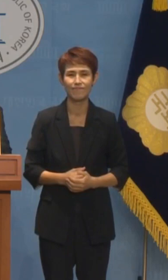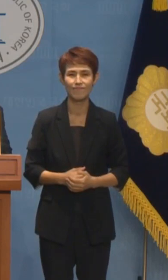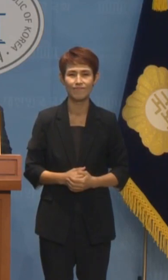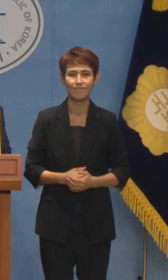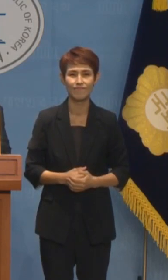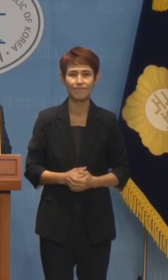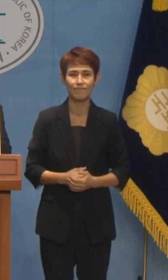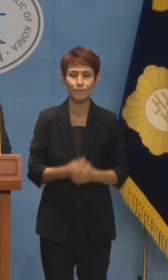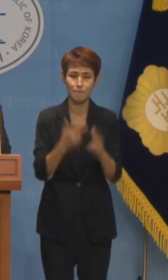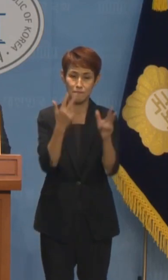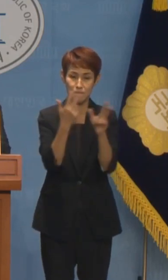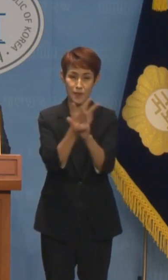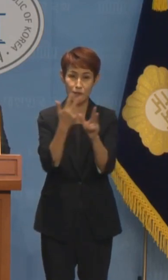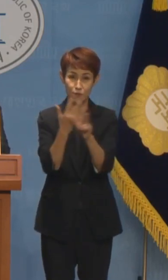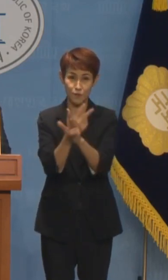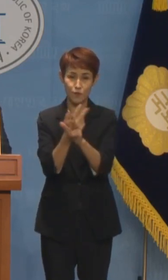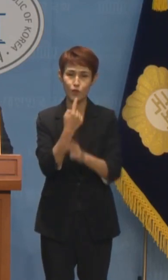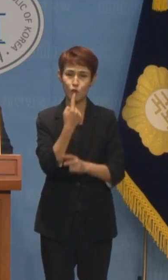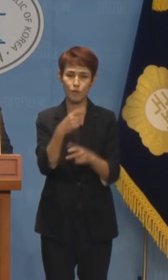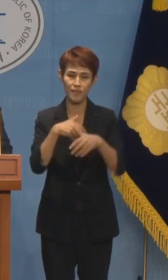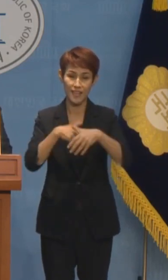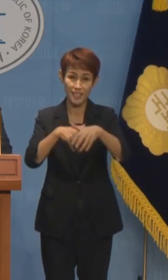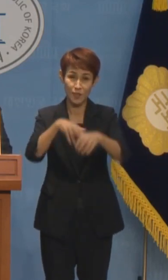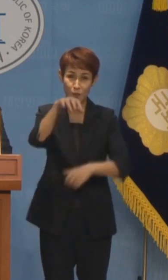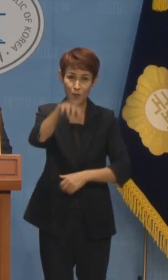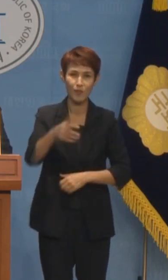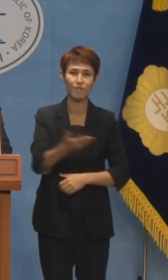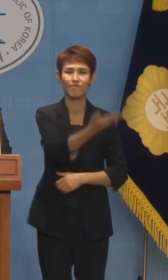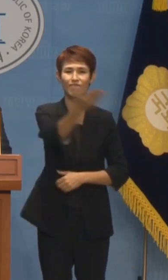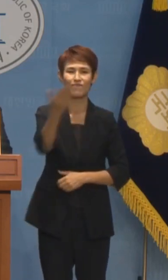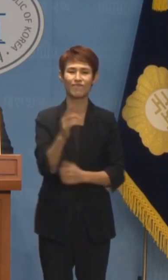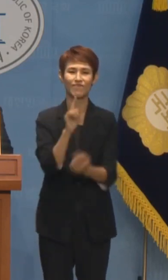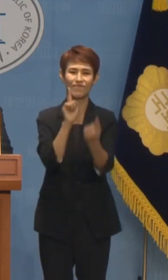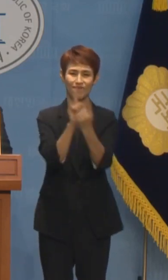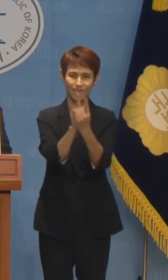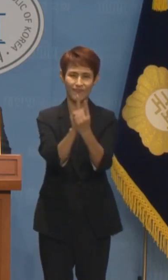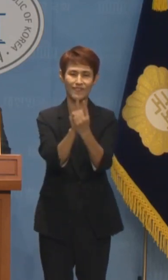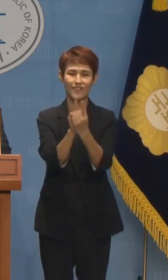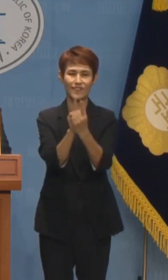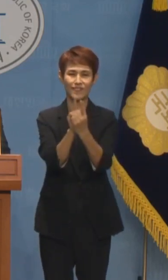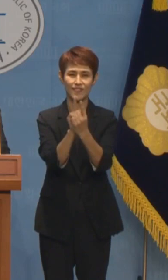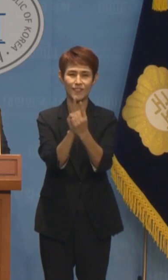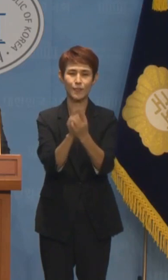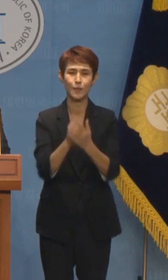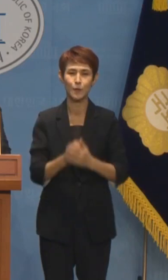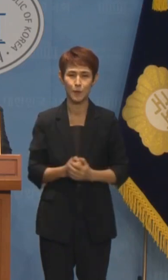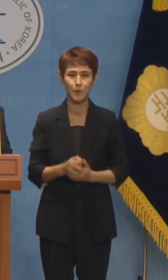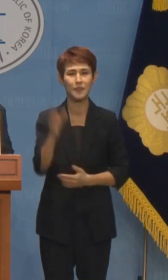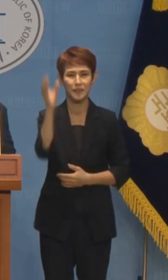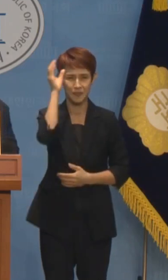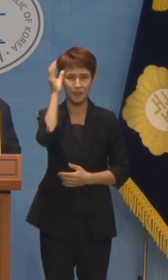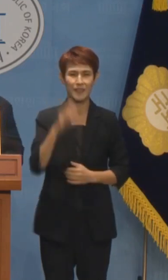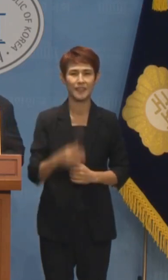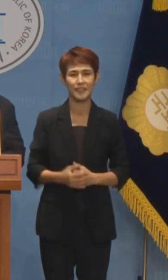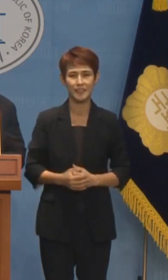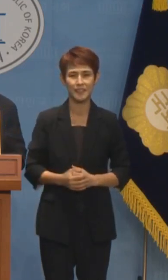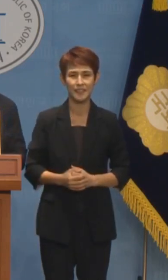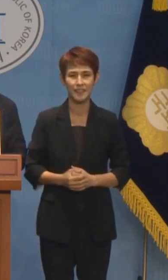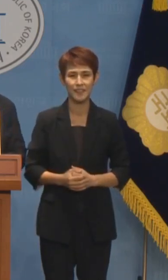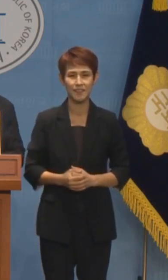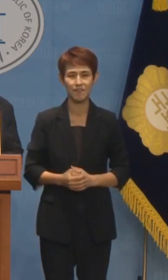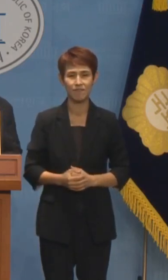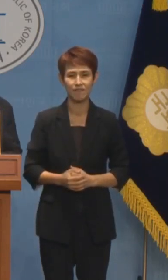매주 진행되는 촛불 대행진 장에서도 우리 국민들과 함께이 청원운동을 적극적으로 전국적으로 버려 나갈 것입니다